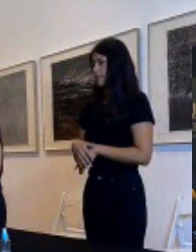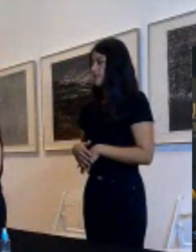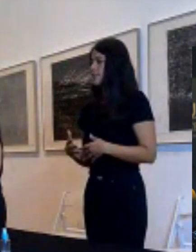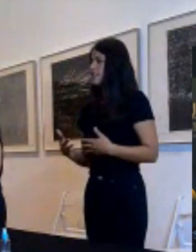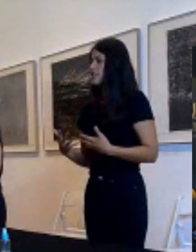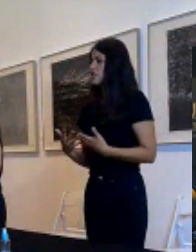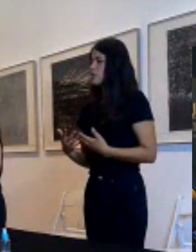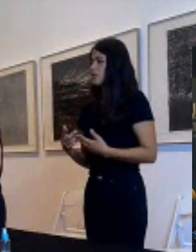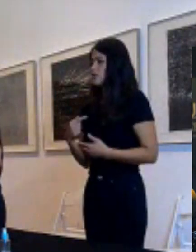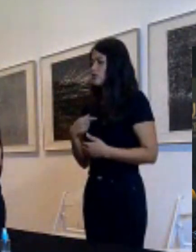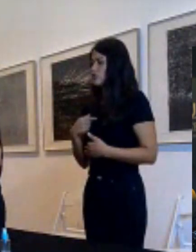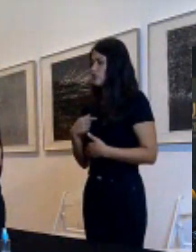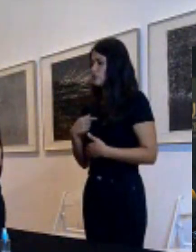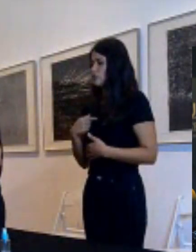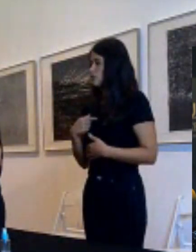como que entré